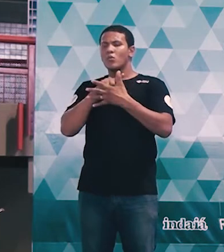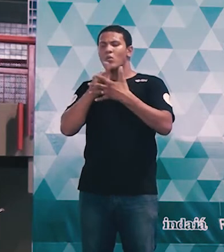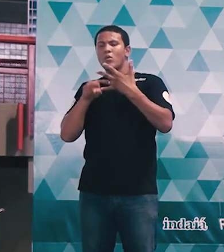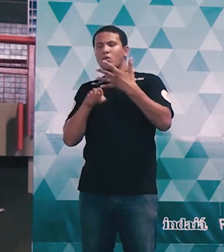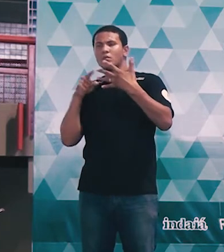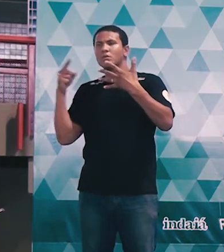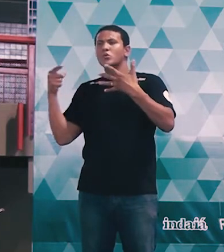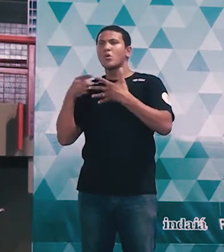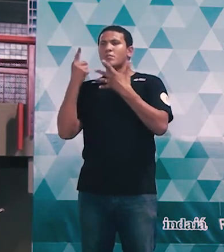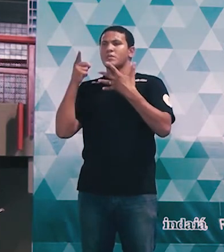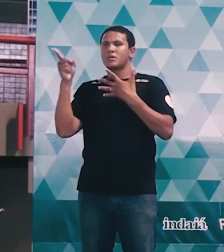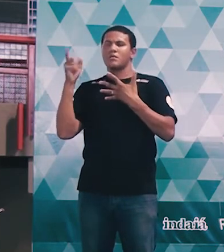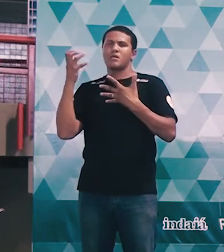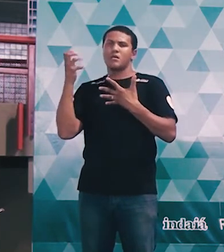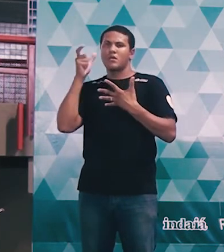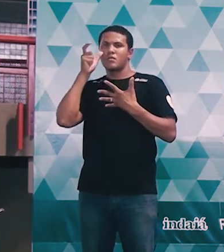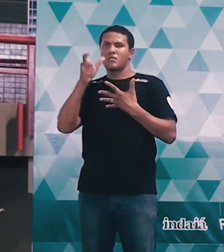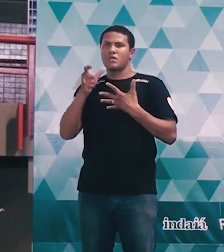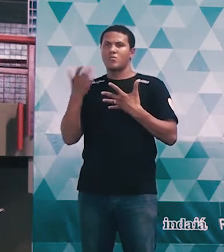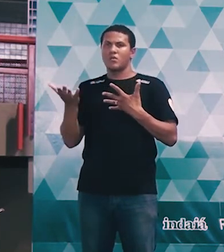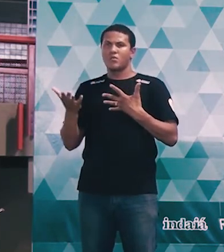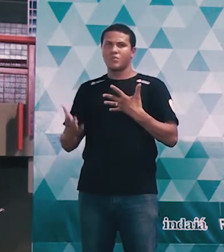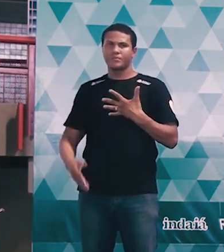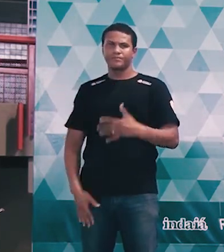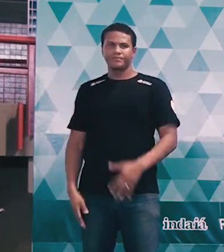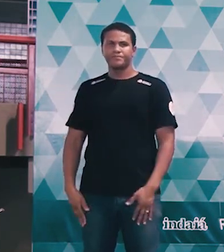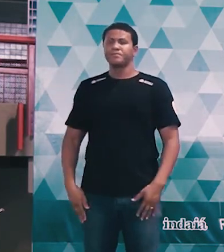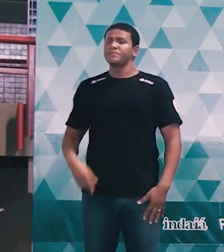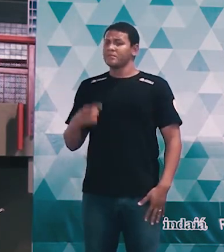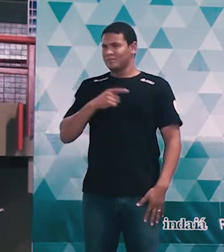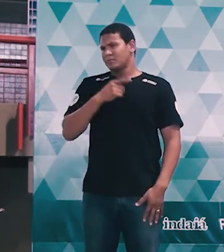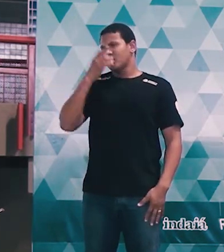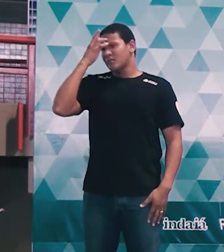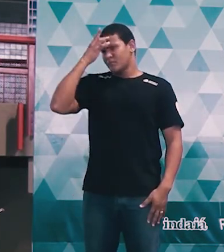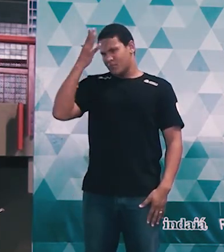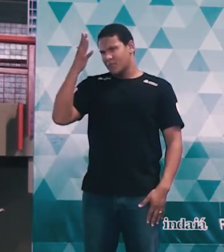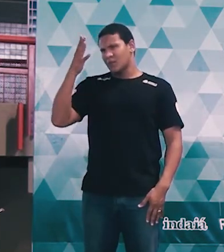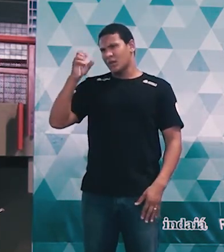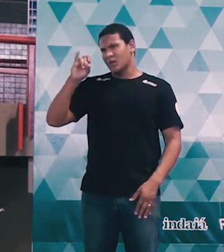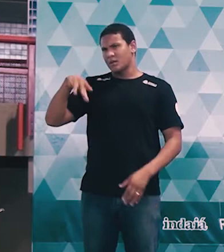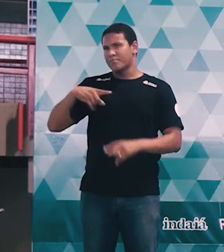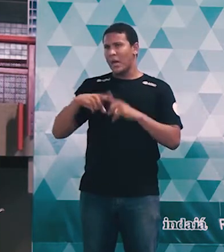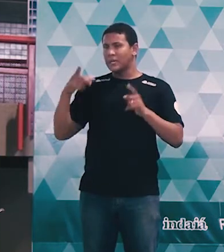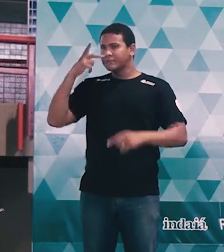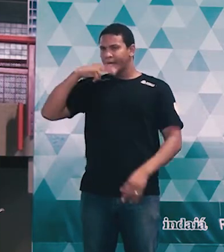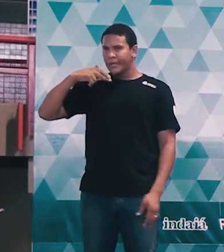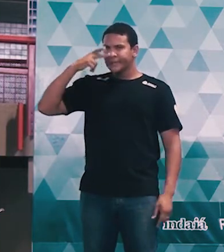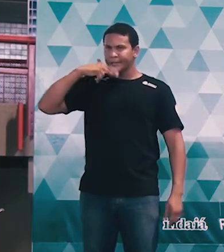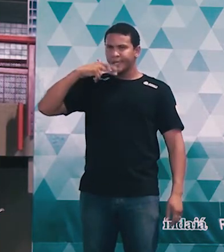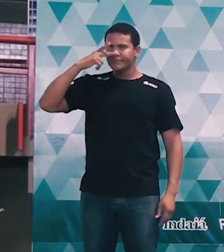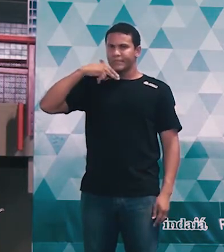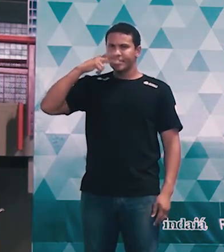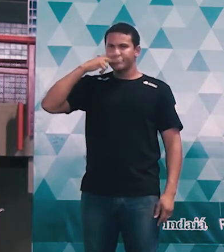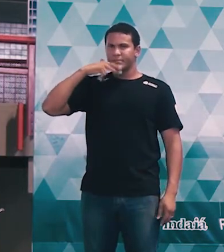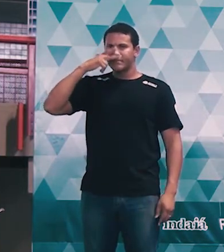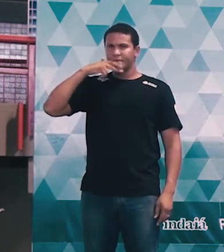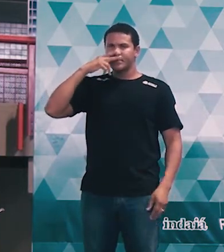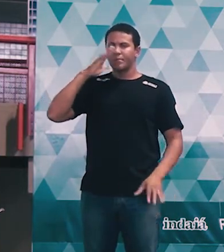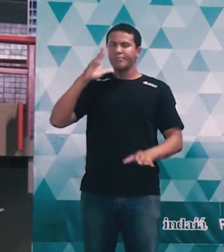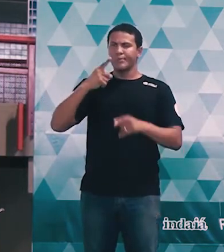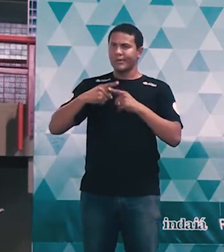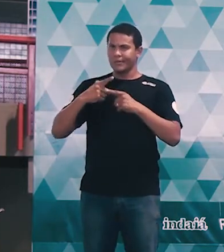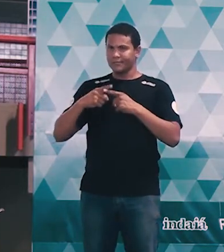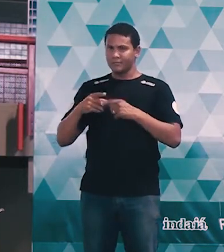que eu vou fazer essa questão? Pessoal, essa questão é fácil, mas é uma questão que é extremamente repetitiva. Porque o que é que eu preciso fazer?